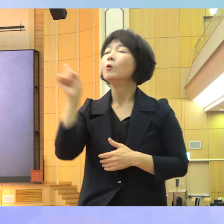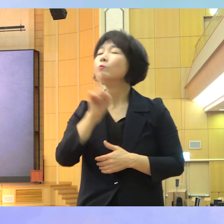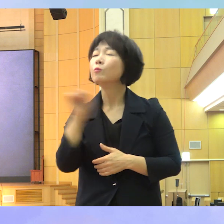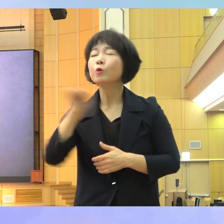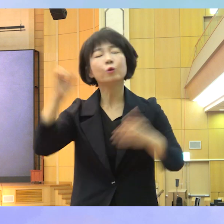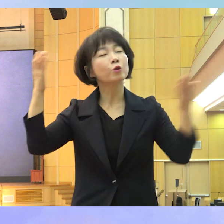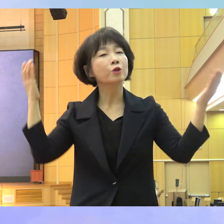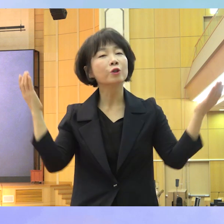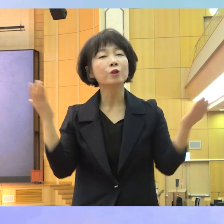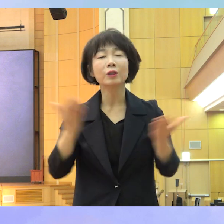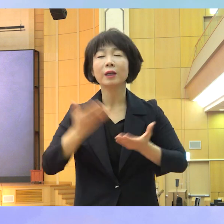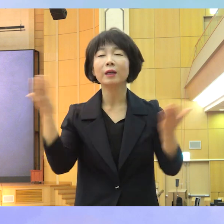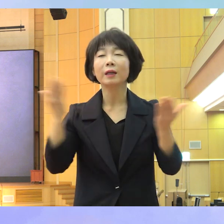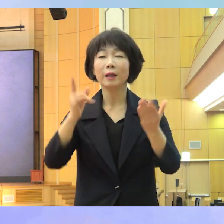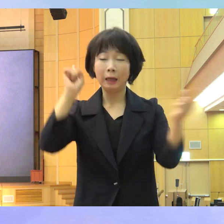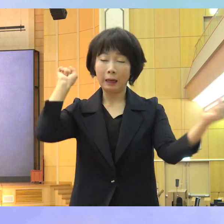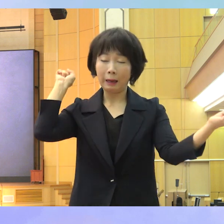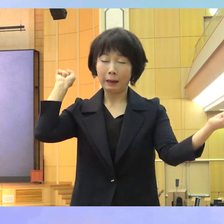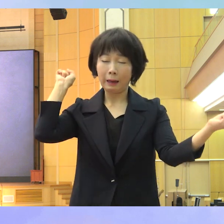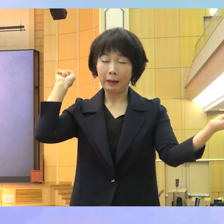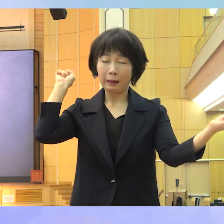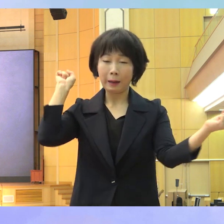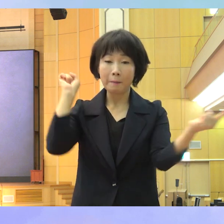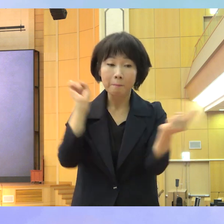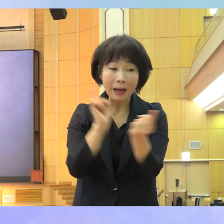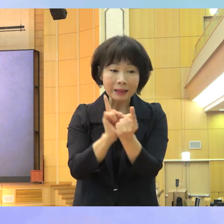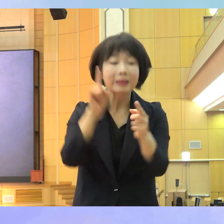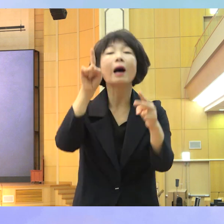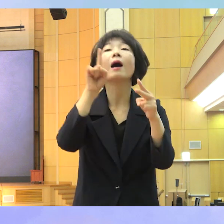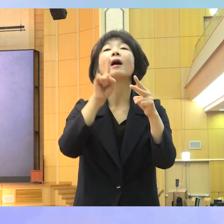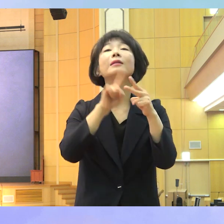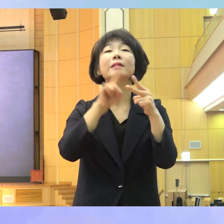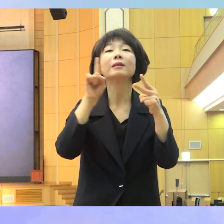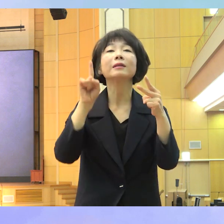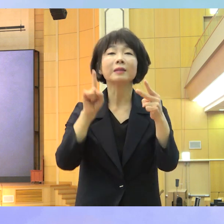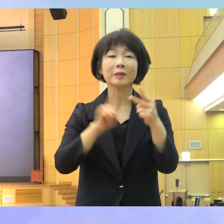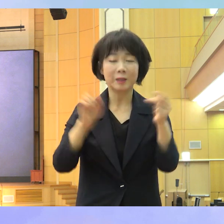위로받겠네. 무슨 일을